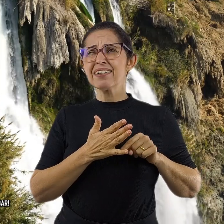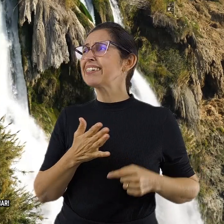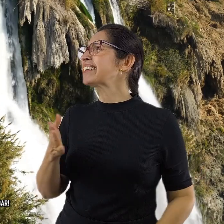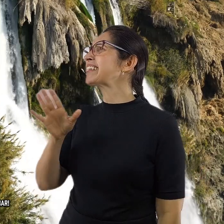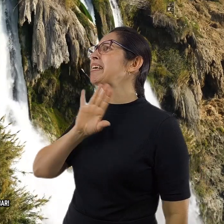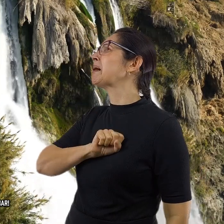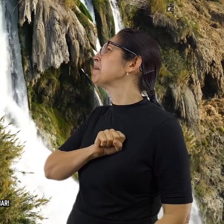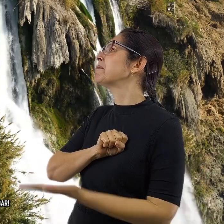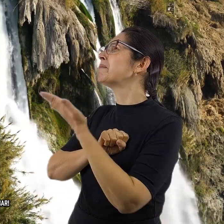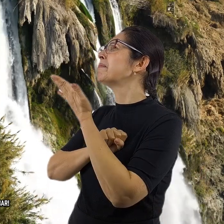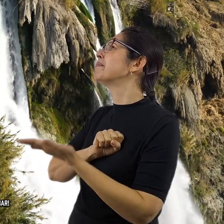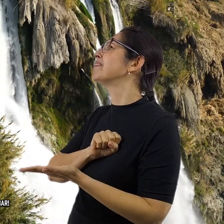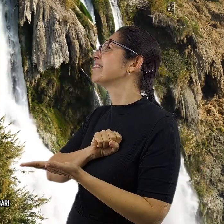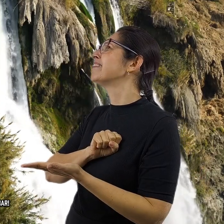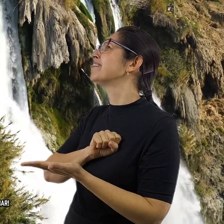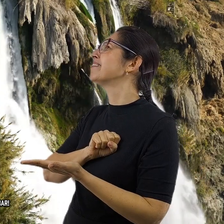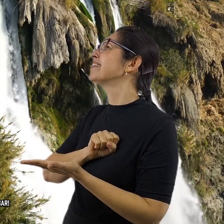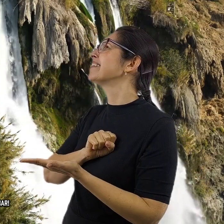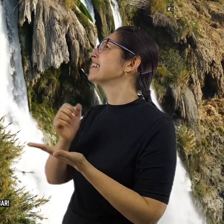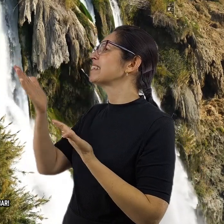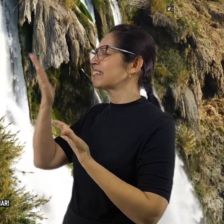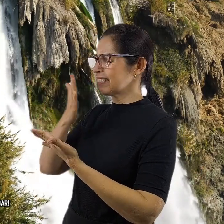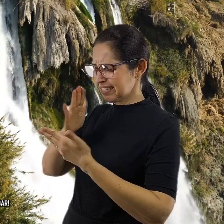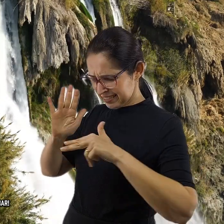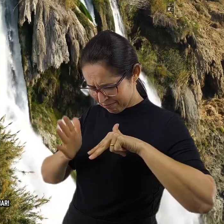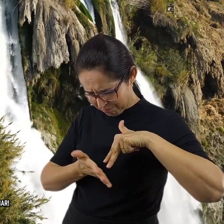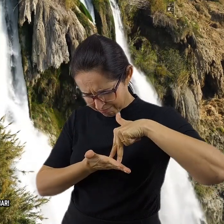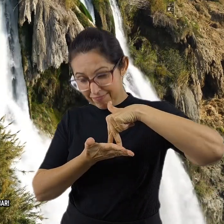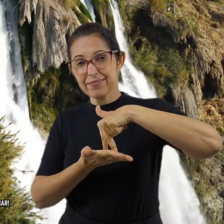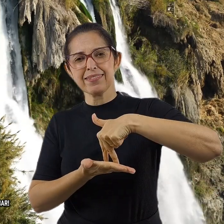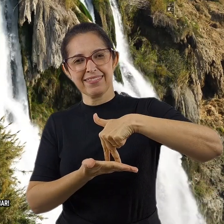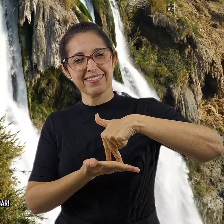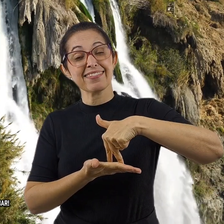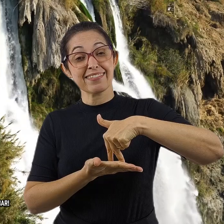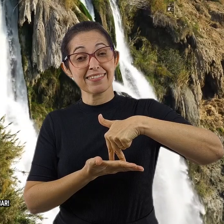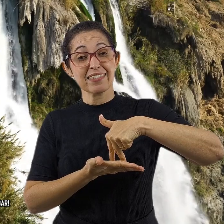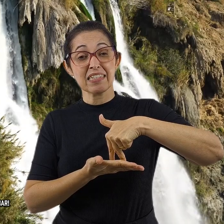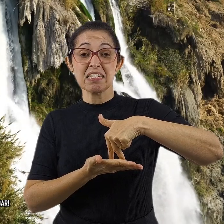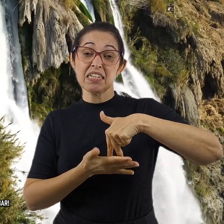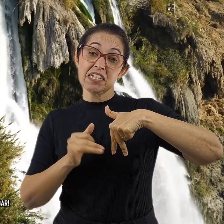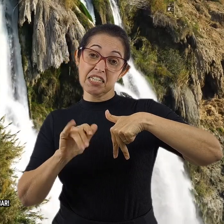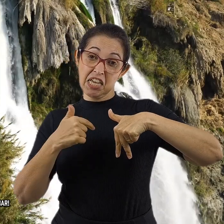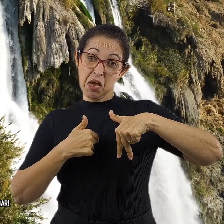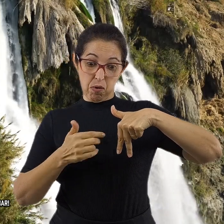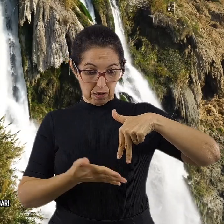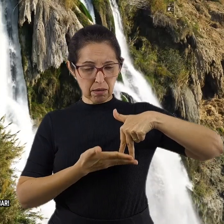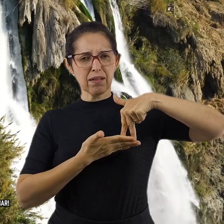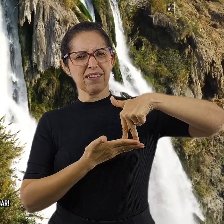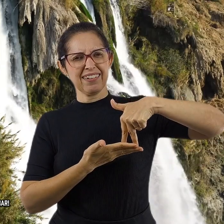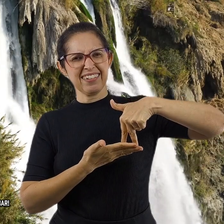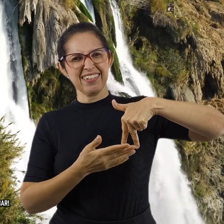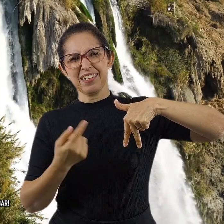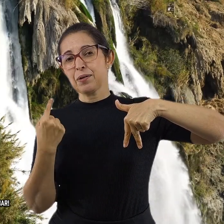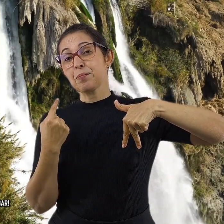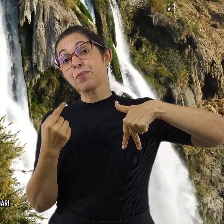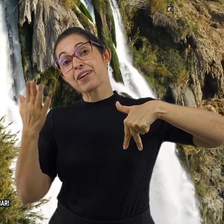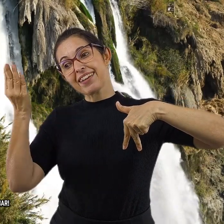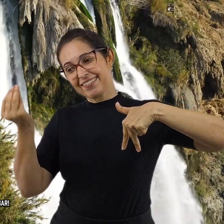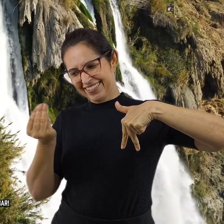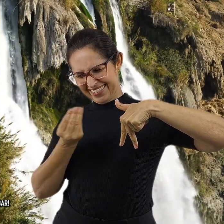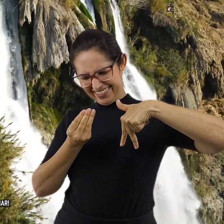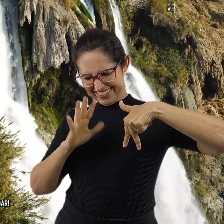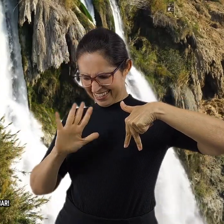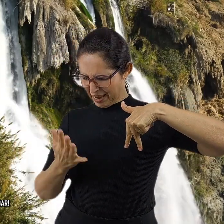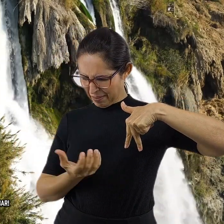que amor é esse que me sustenta? Porque se eu estou de pé hoje, é porque esse